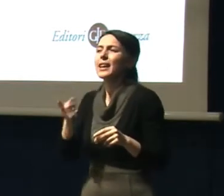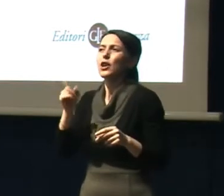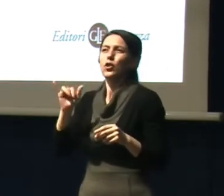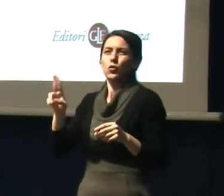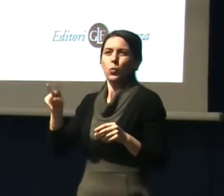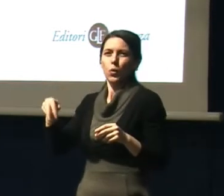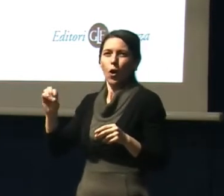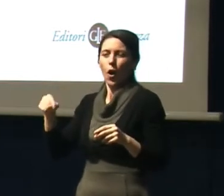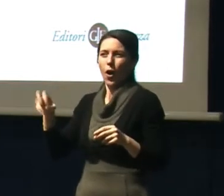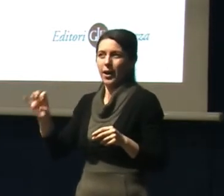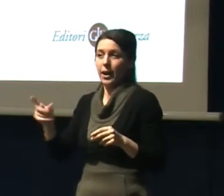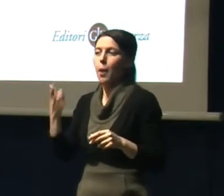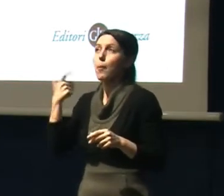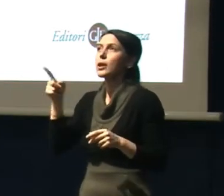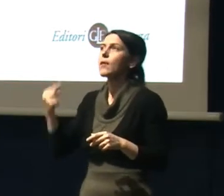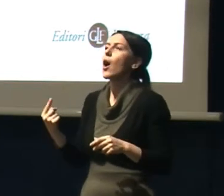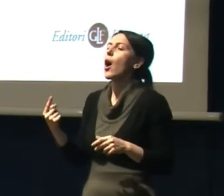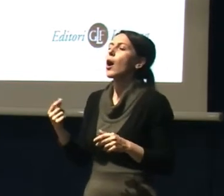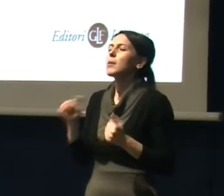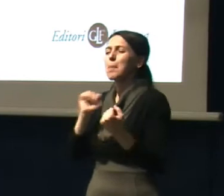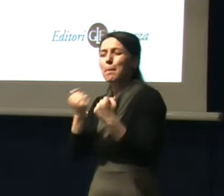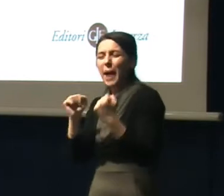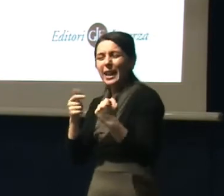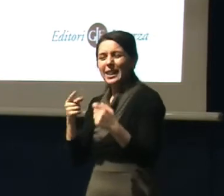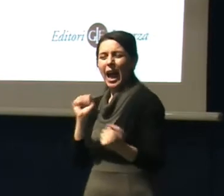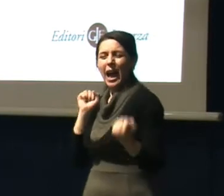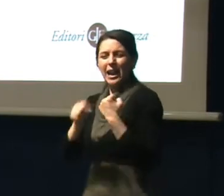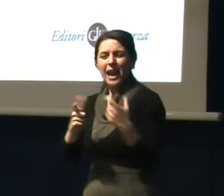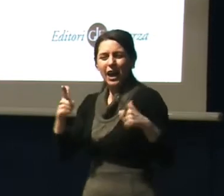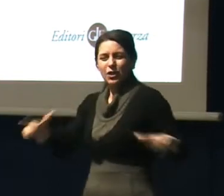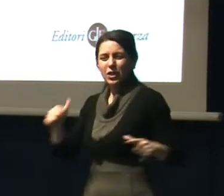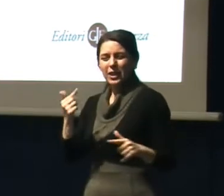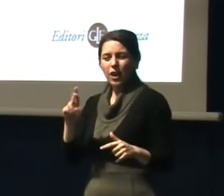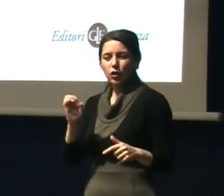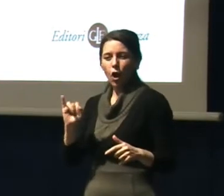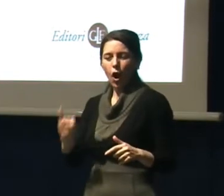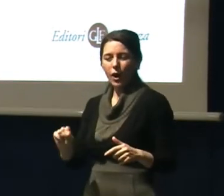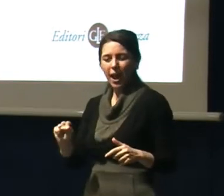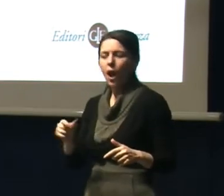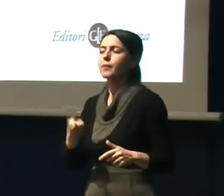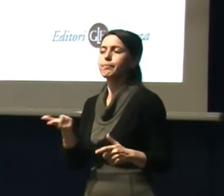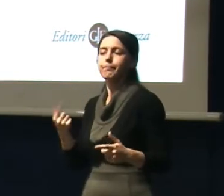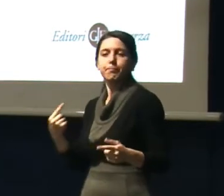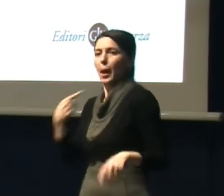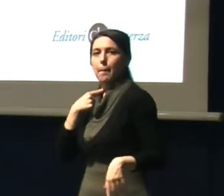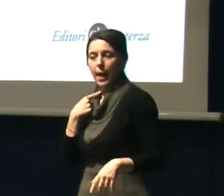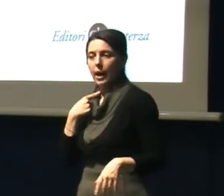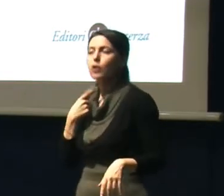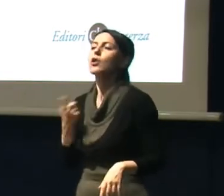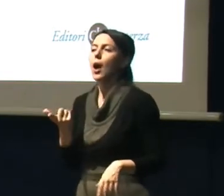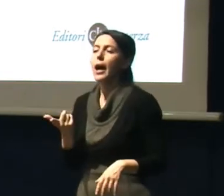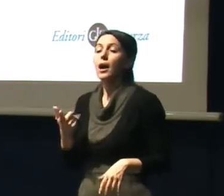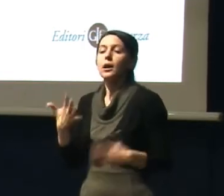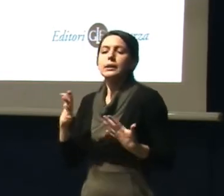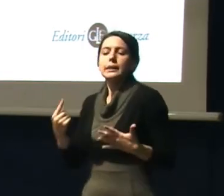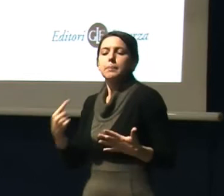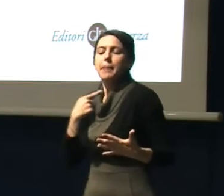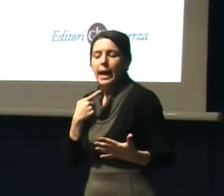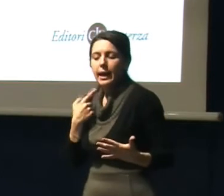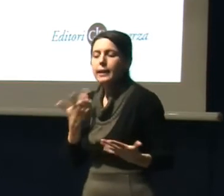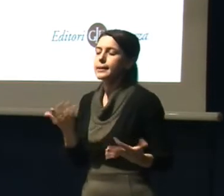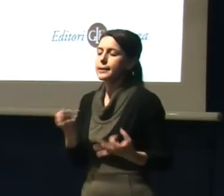troiani che alla fine di questa battaglia dovendo ammettere ammettere la sua sconfitta chiede allo sposo fratello quantomeno di seppellire la